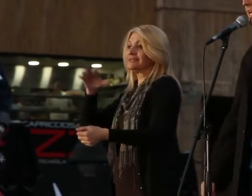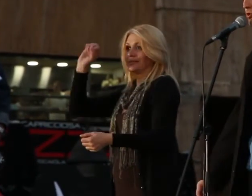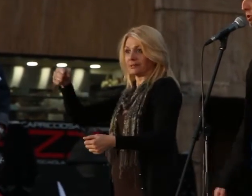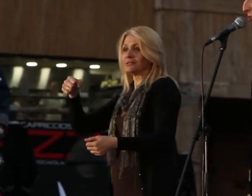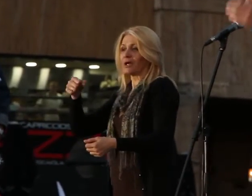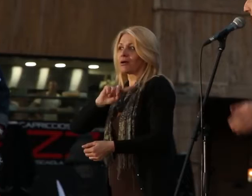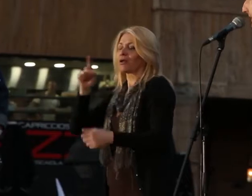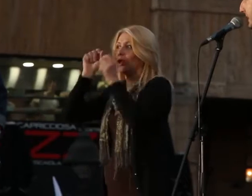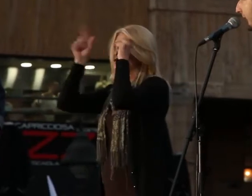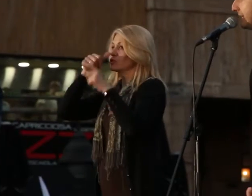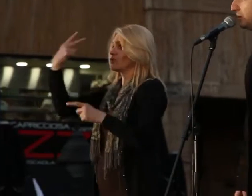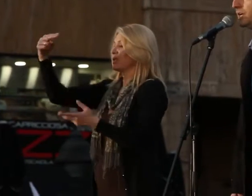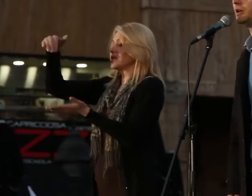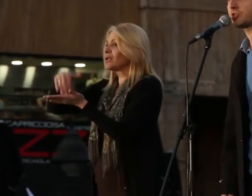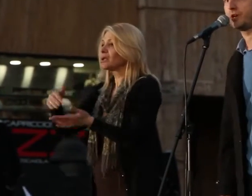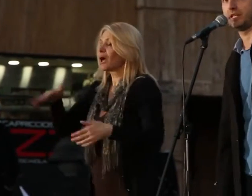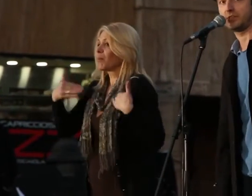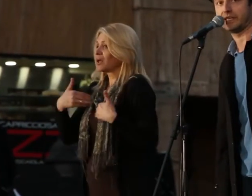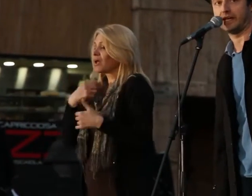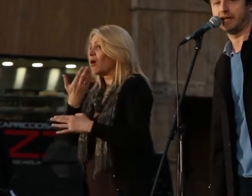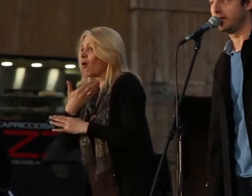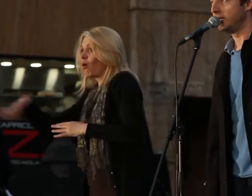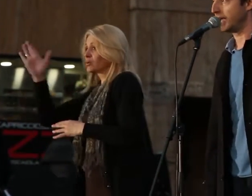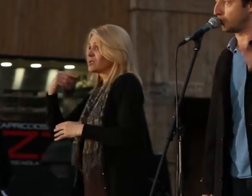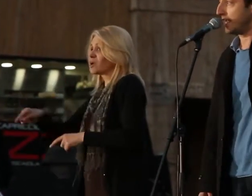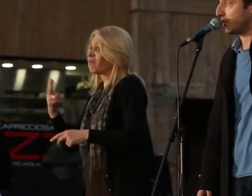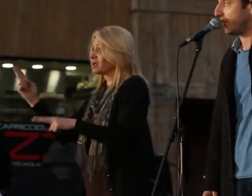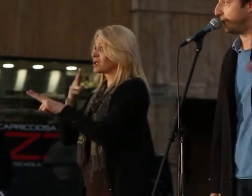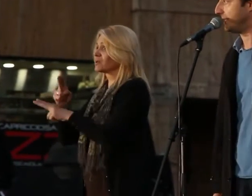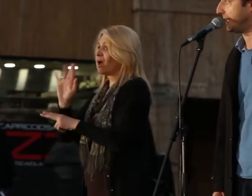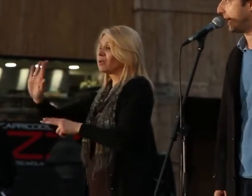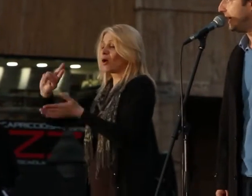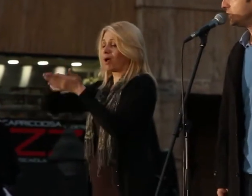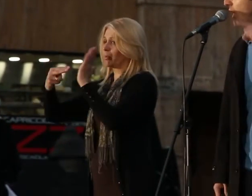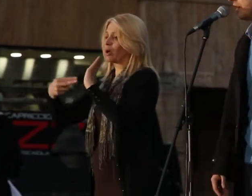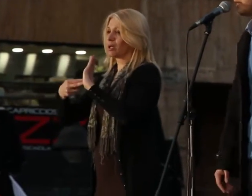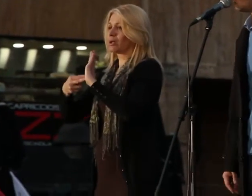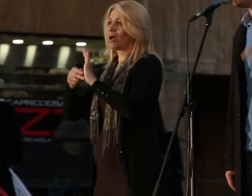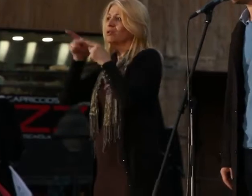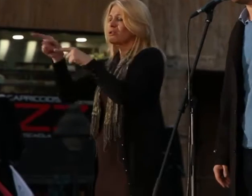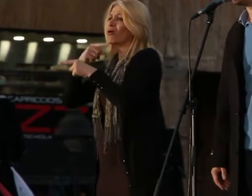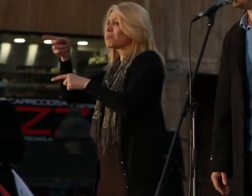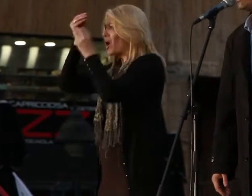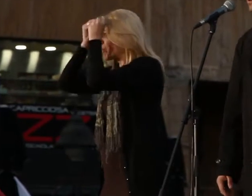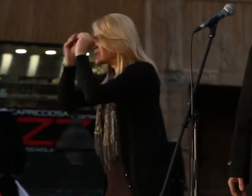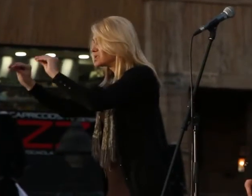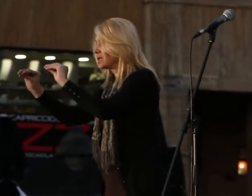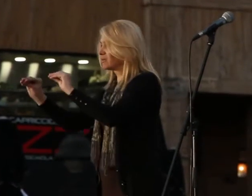Posle nije ni čudo što 20.000 mladih ljudi godišnje ode iz ove zemlje, jer to je njihova politika, to oni njima